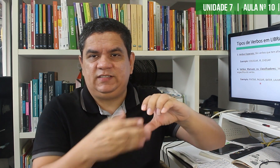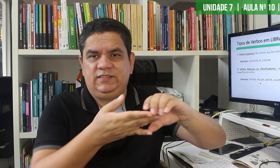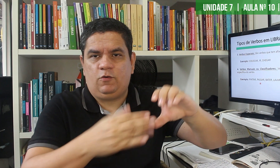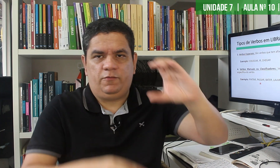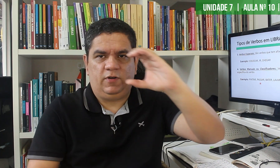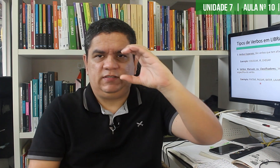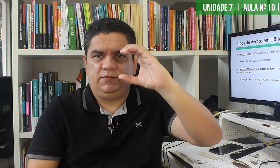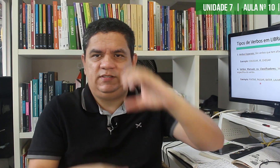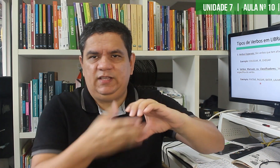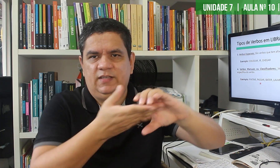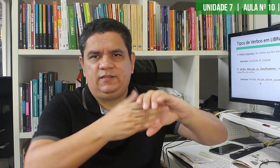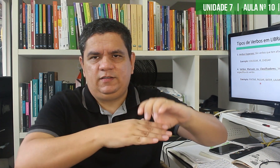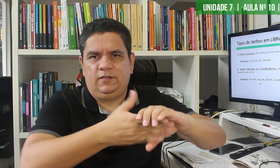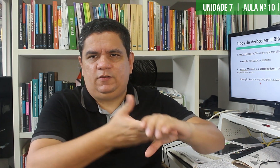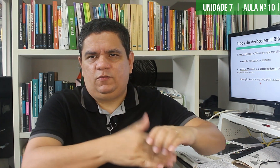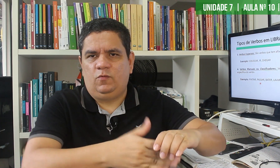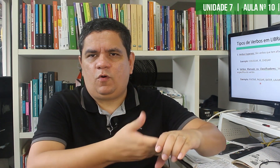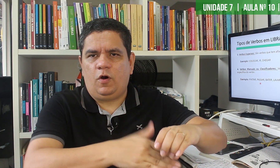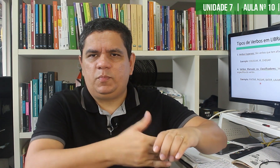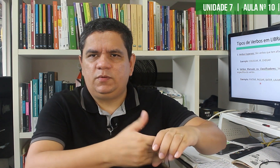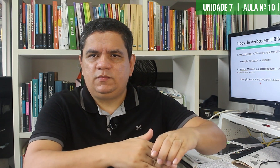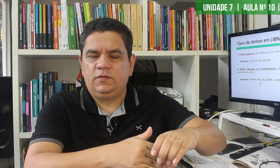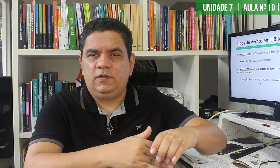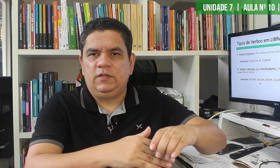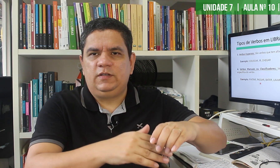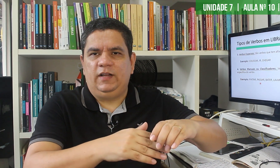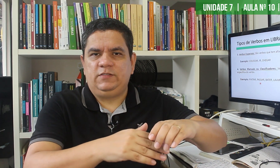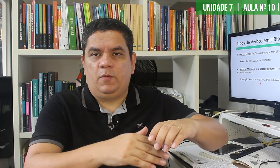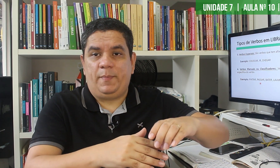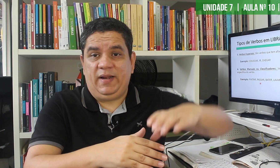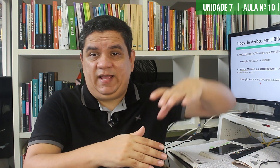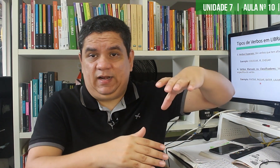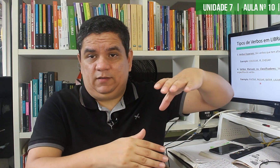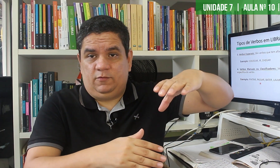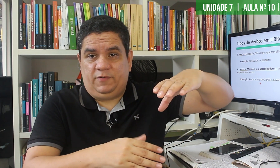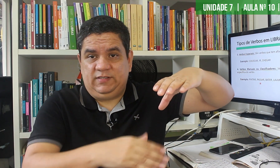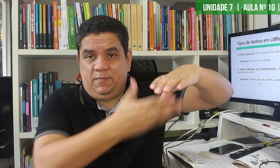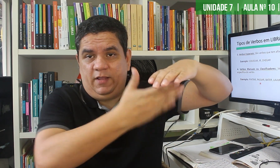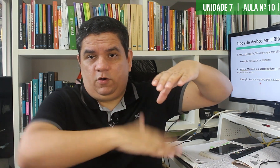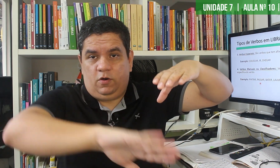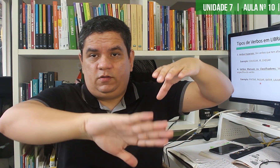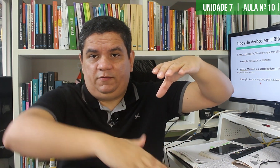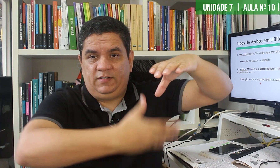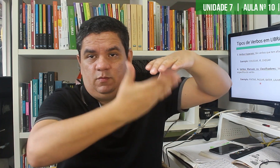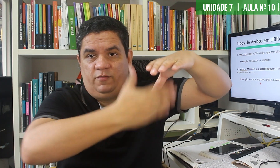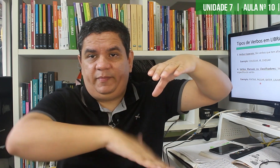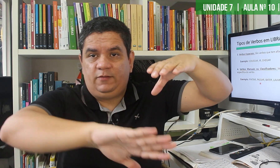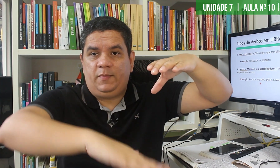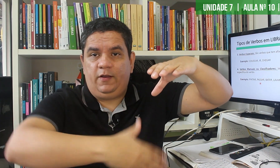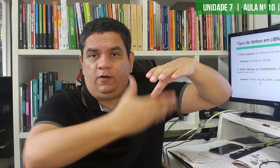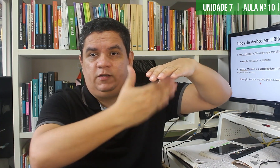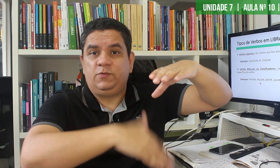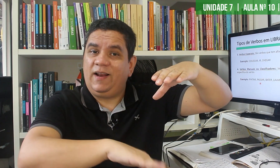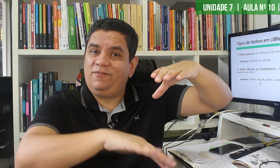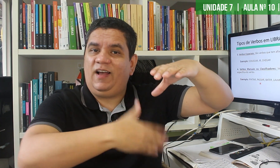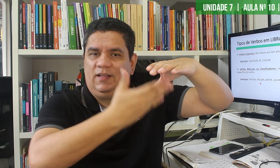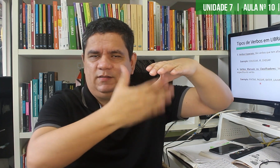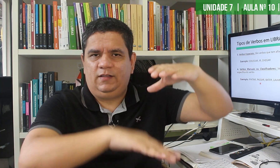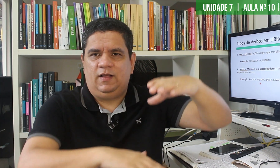assim, configuração em C. Um copo. Né, se for uma panela, vou fazer maior, fazer um movimento maior. Isso é lavar.